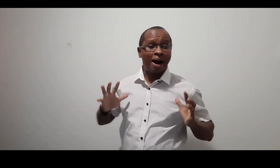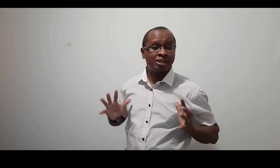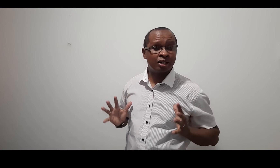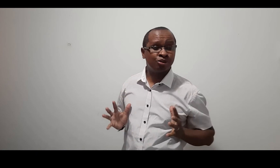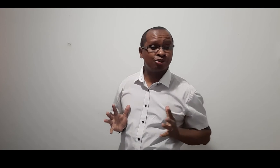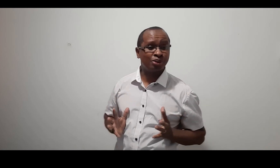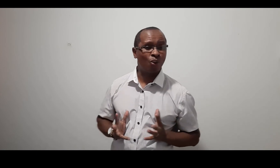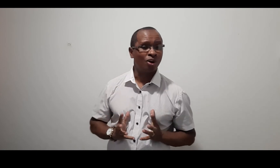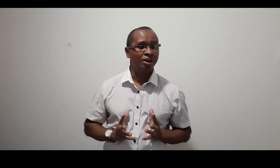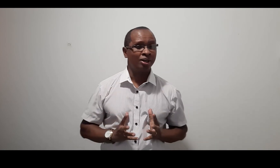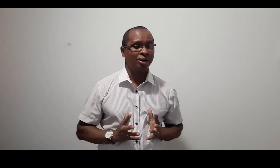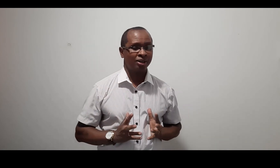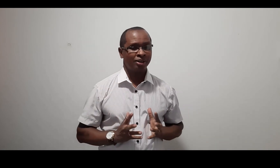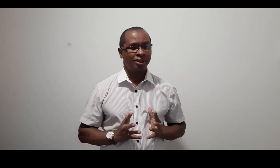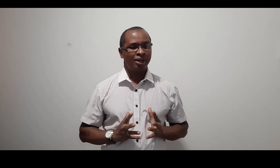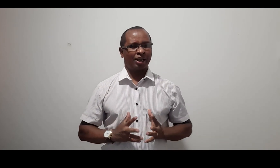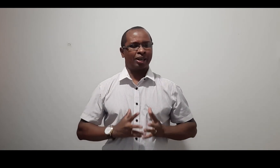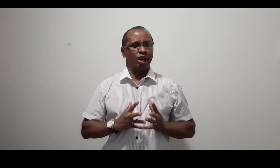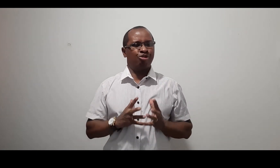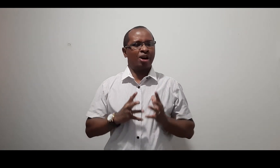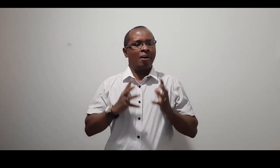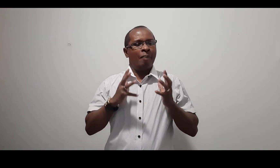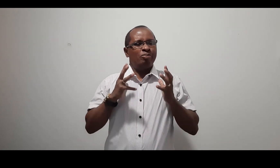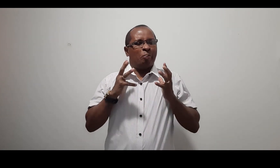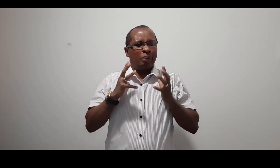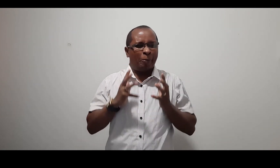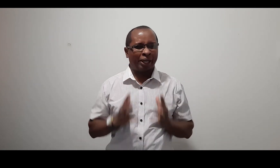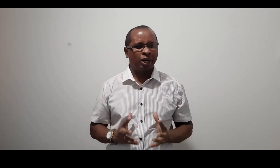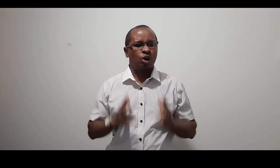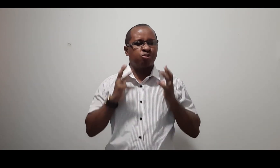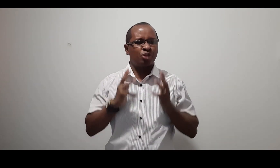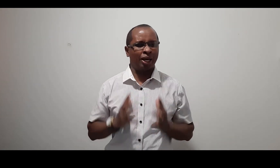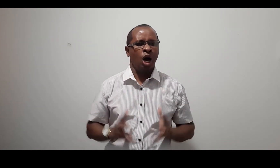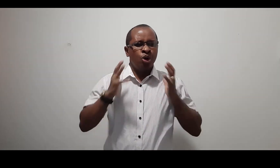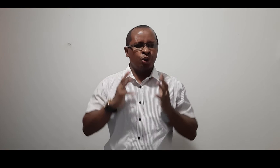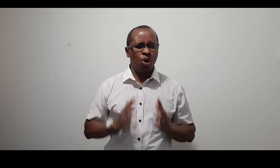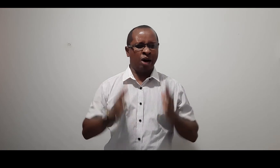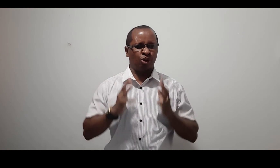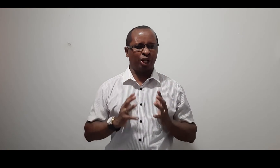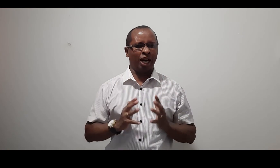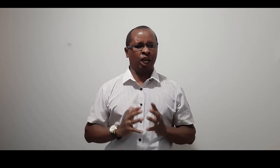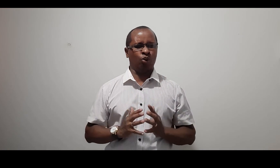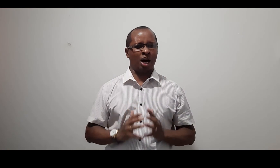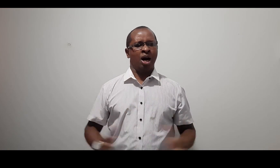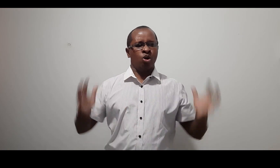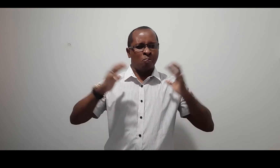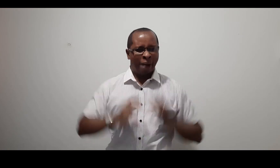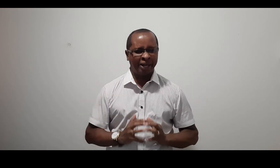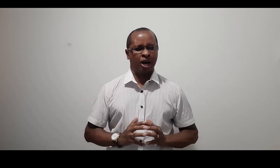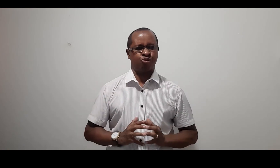Diovon'Andriamanitra ny fonao rehefa ny bebaka ianao ka voavela eloka, ny olona voavela eloka no manana fo